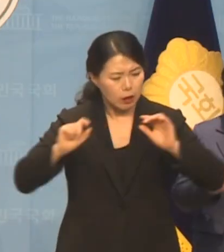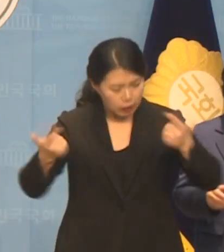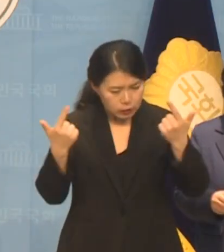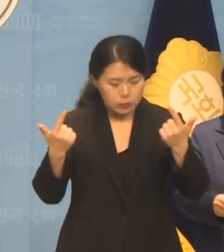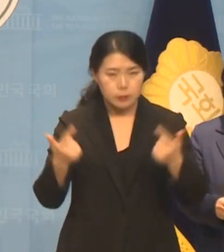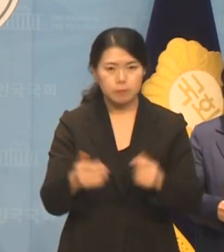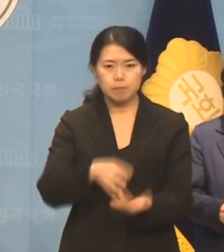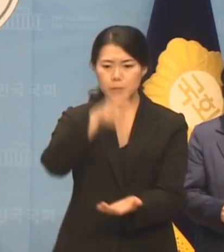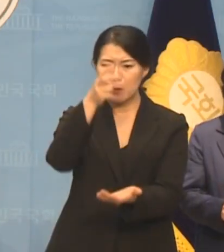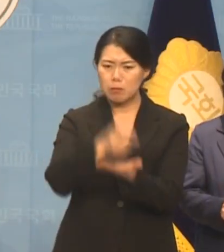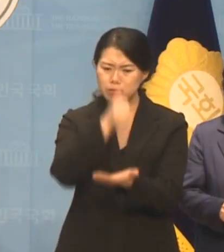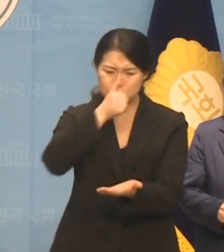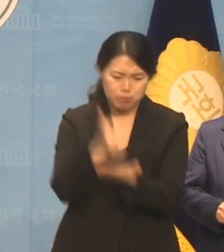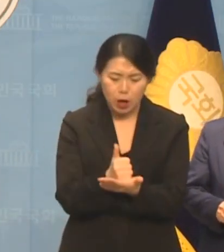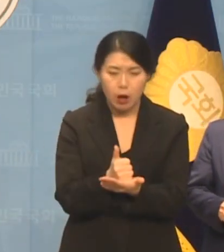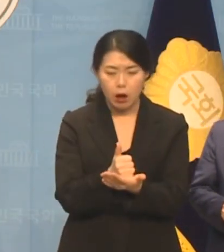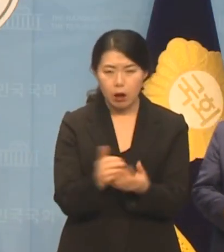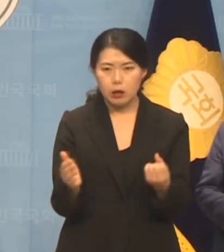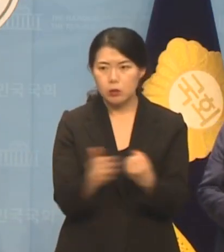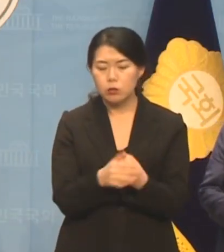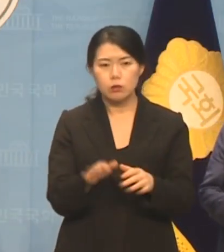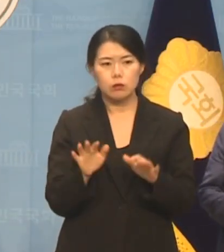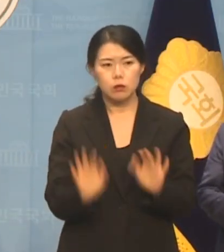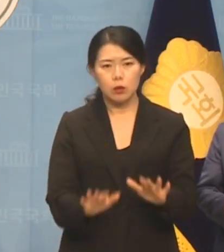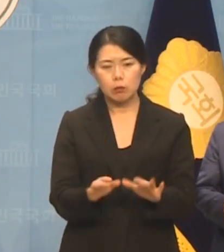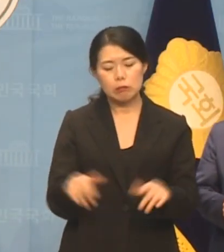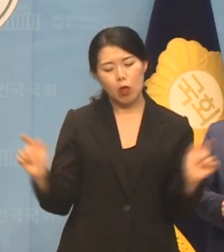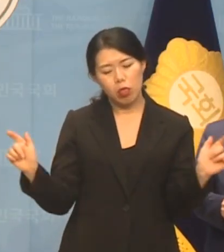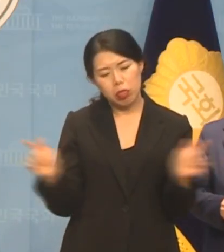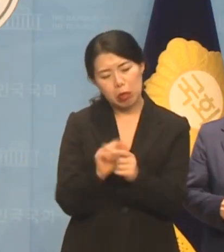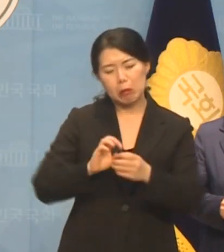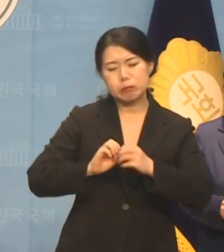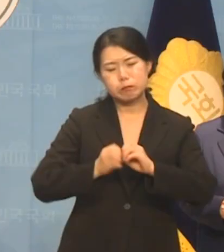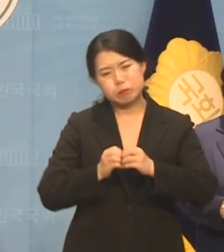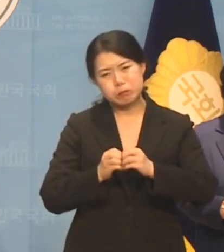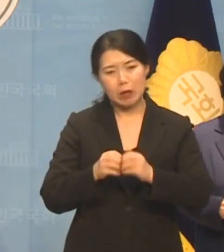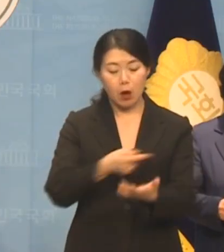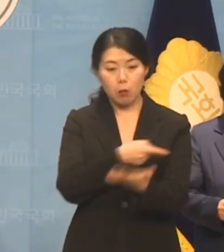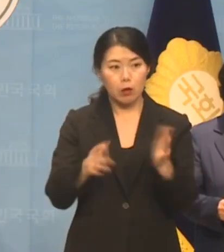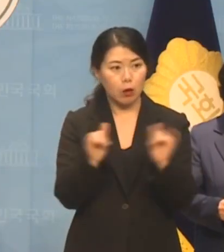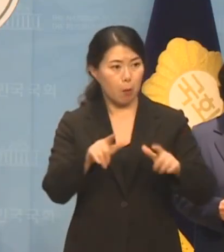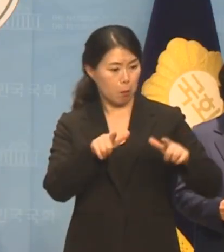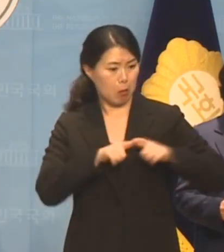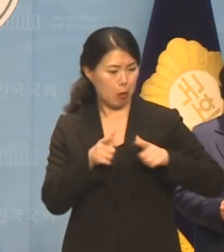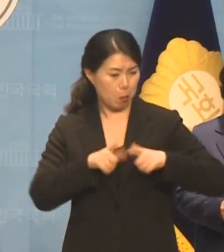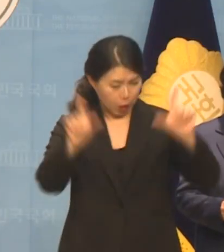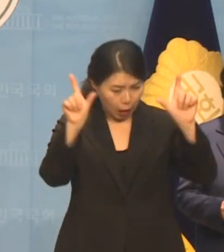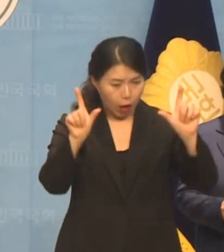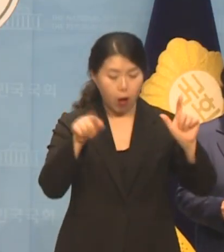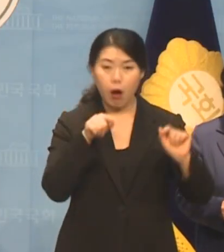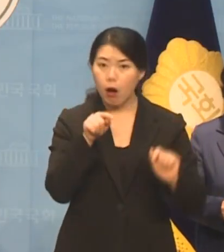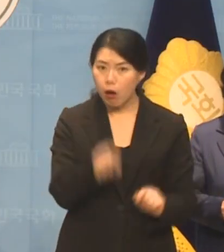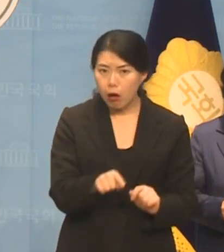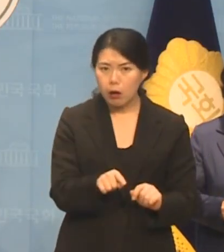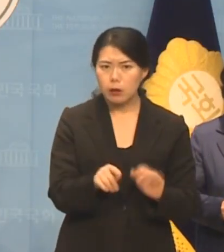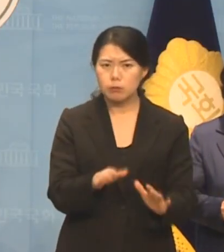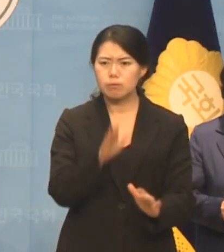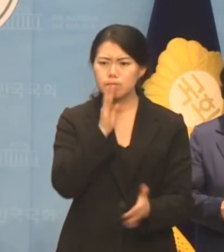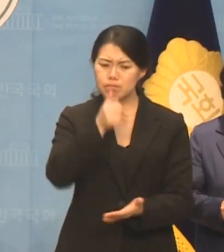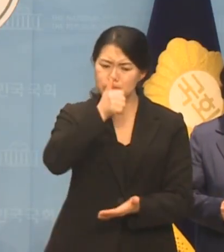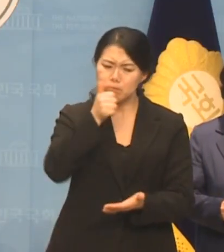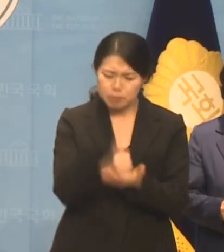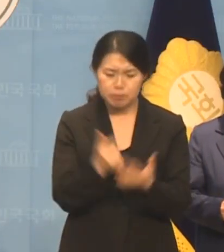없는 범죄이며 이를 자의적으로 축소, 왜곡하고 피해자의 명예를 훼손하는 것 역시